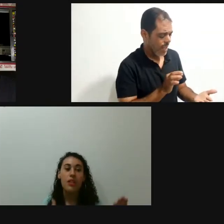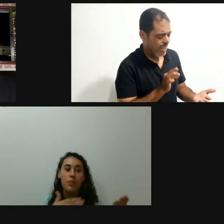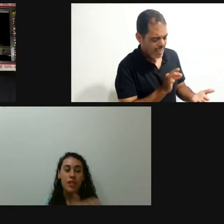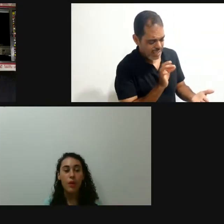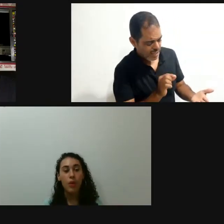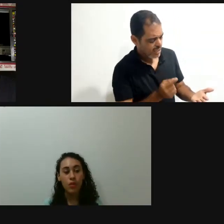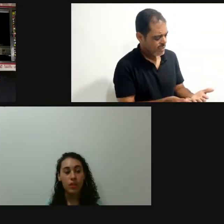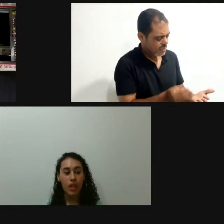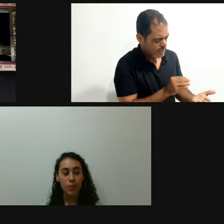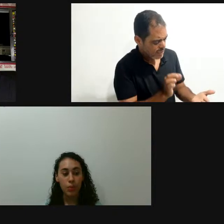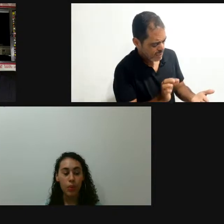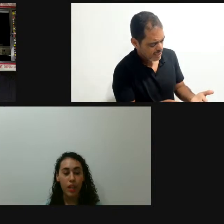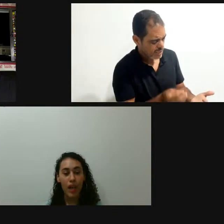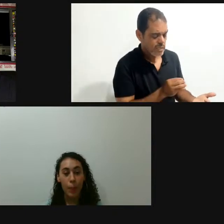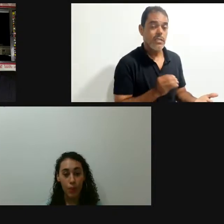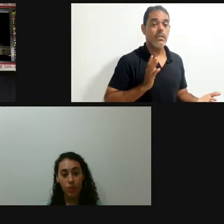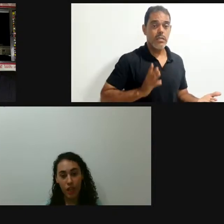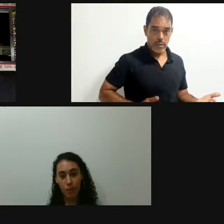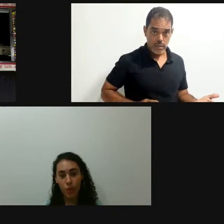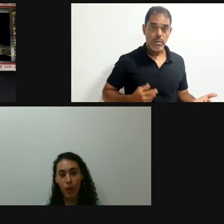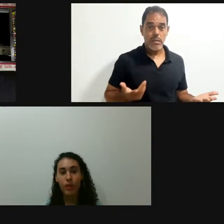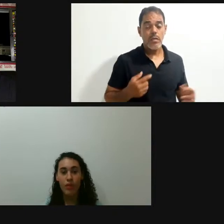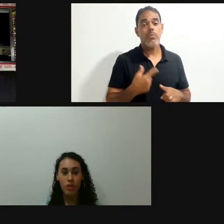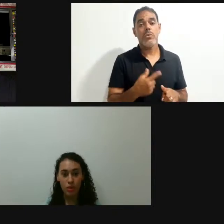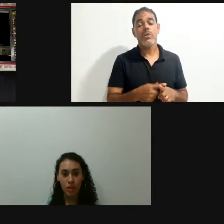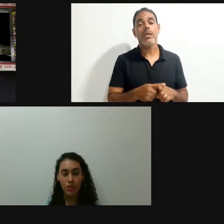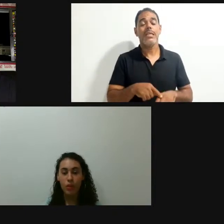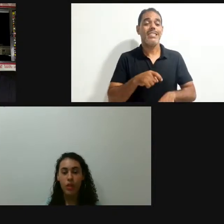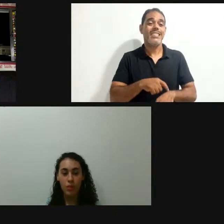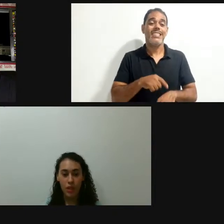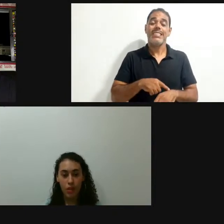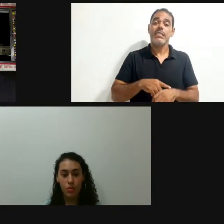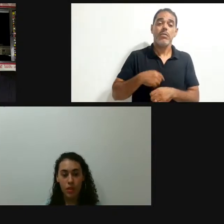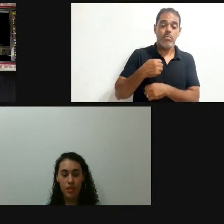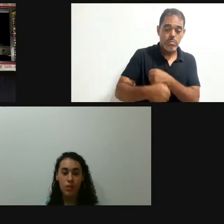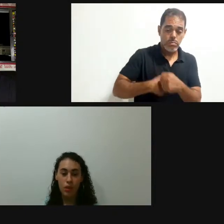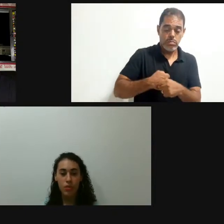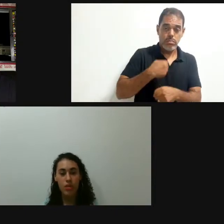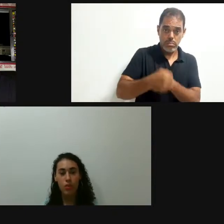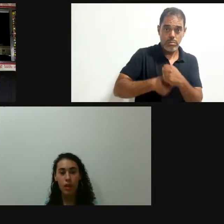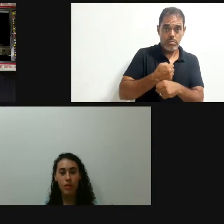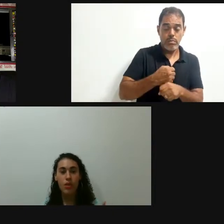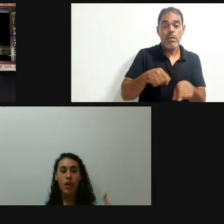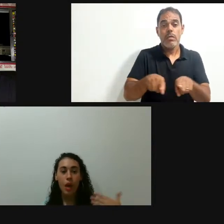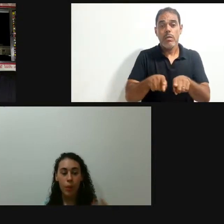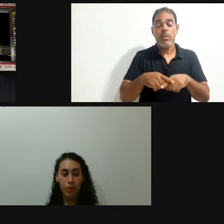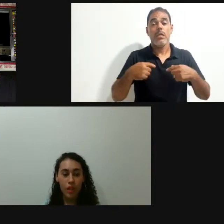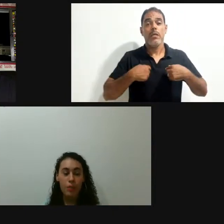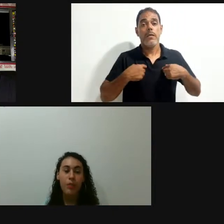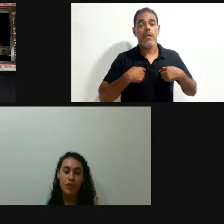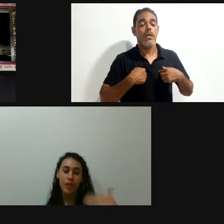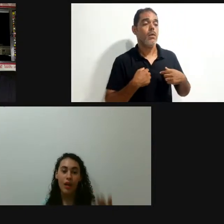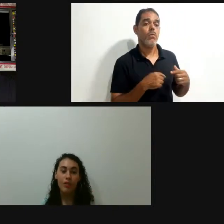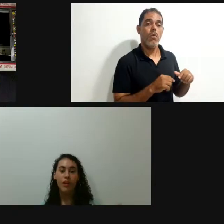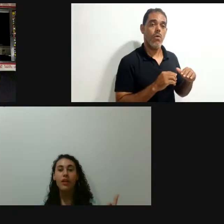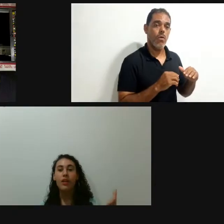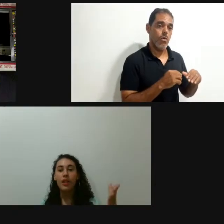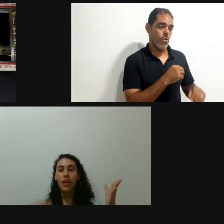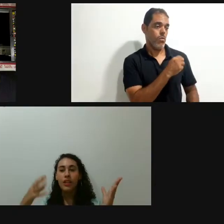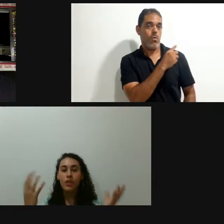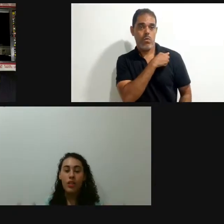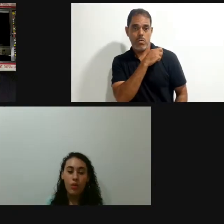dificuldades. Principalmente o tempo, porque há pouco tempo eu estava estudando, né? Eu terminei o 3º ano do ensino médio há pouco tempo, mas eu